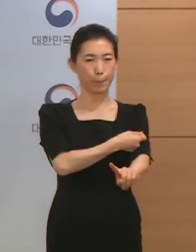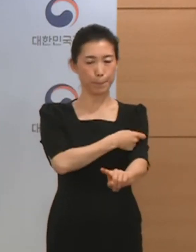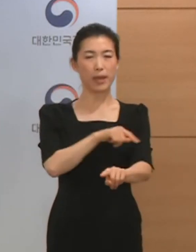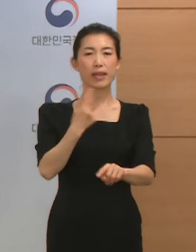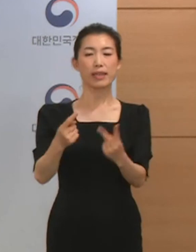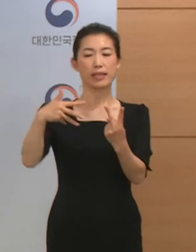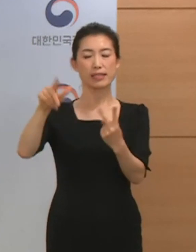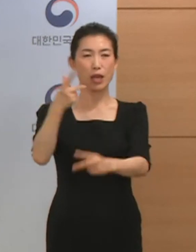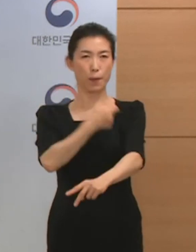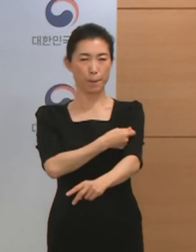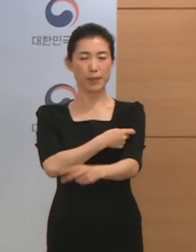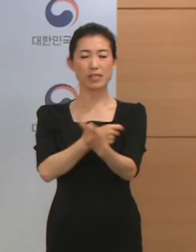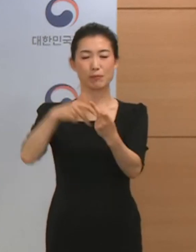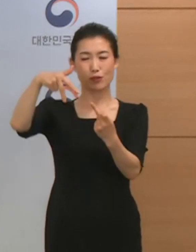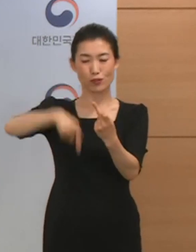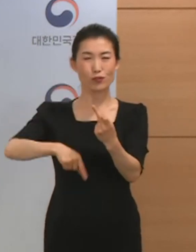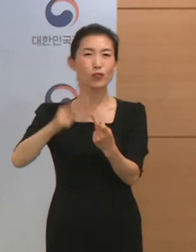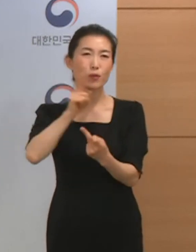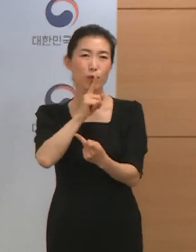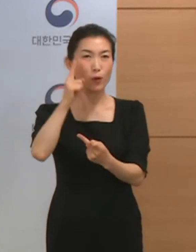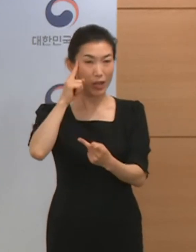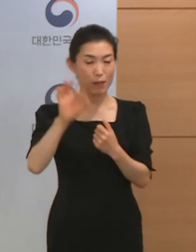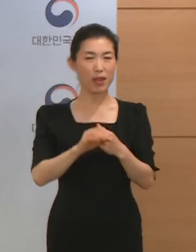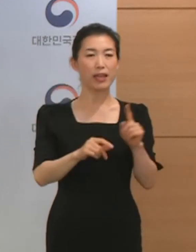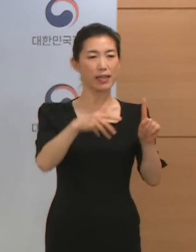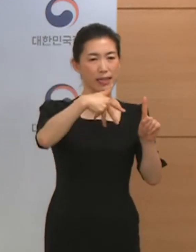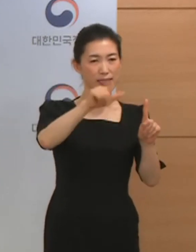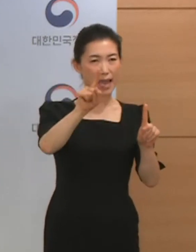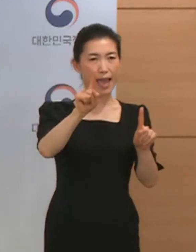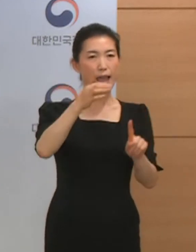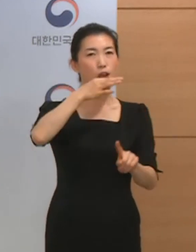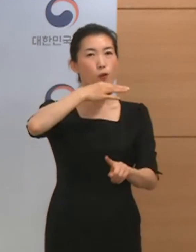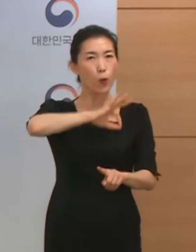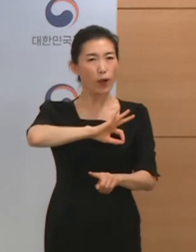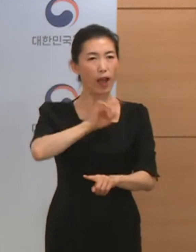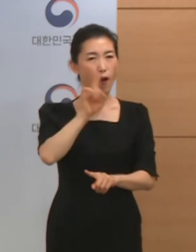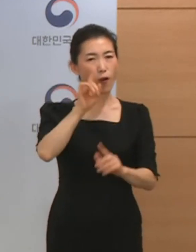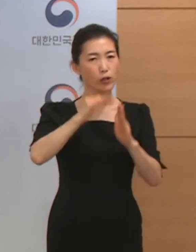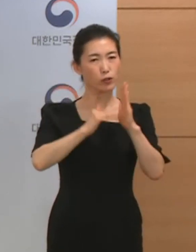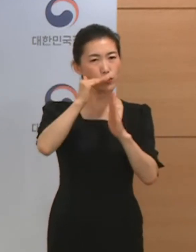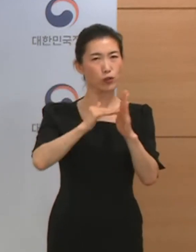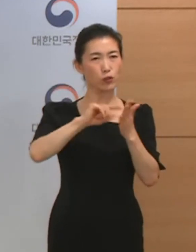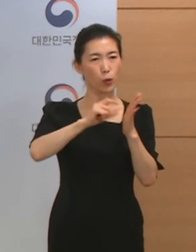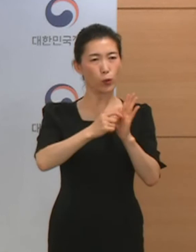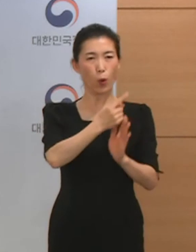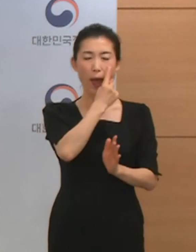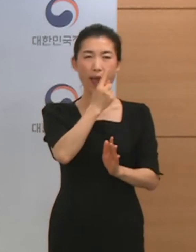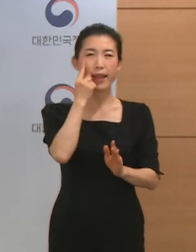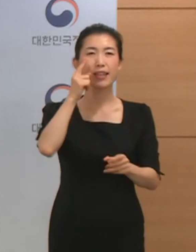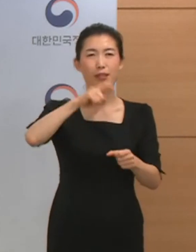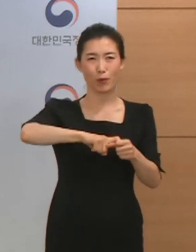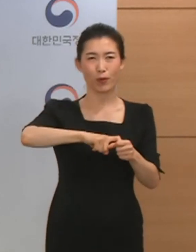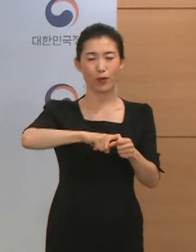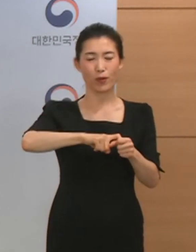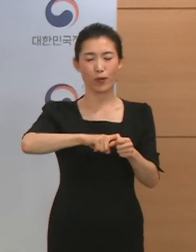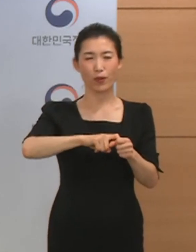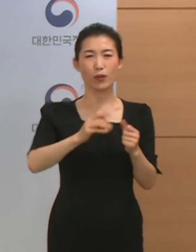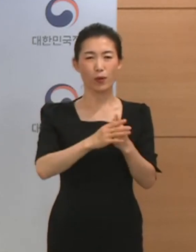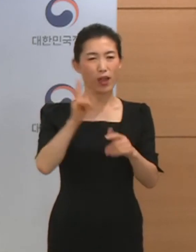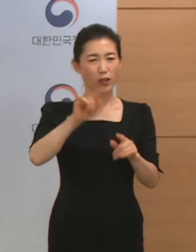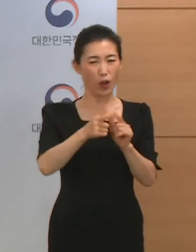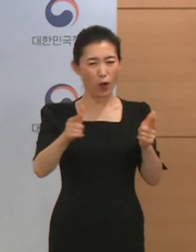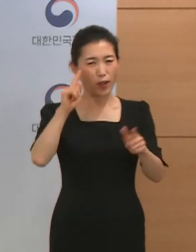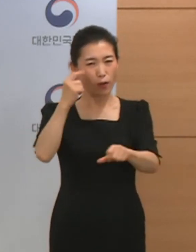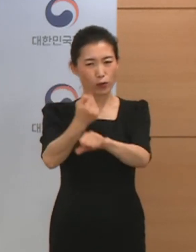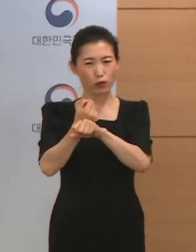것은 최대한 1차 접종의 효과를 두드러지게 보기 위해서 1차 접종을 확대한다는 정책적 목표와 그리고 여러 연구